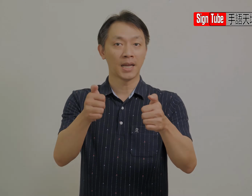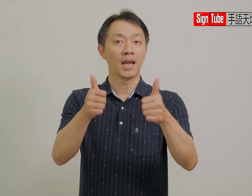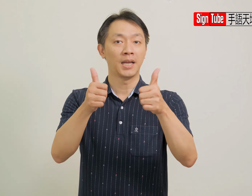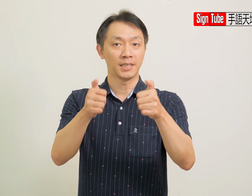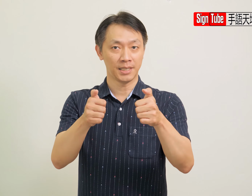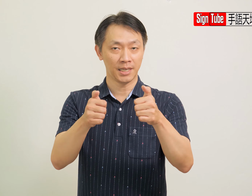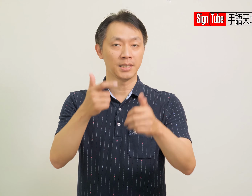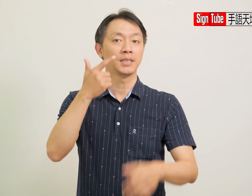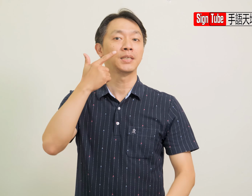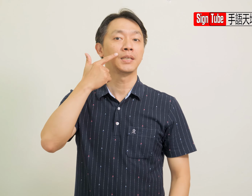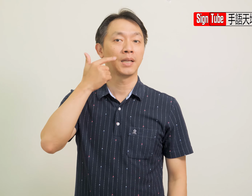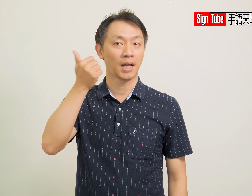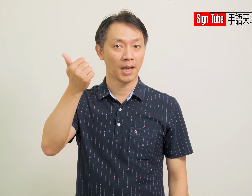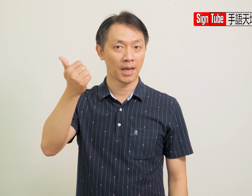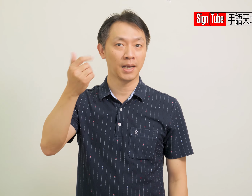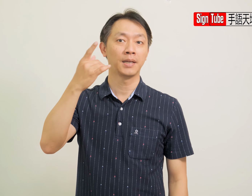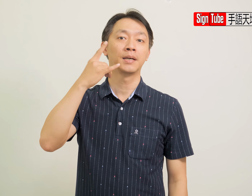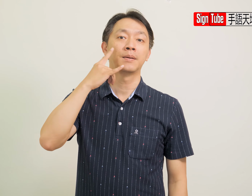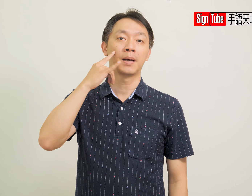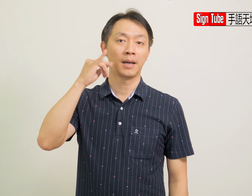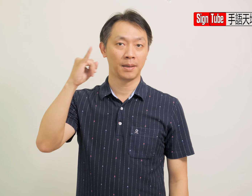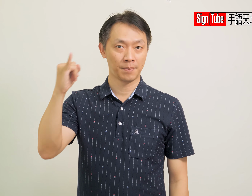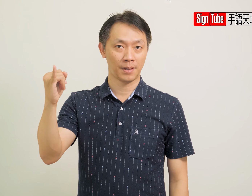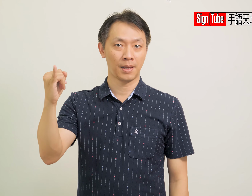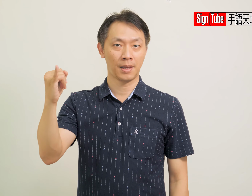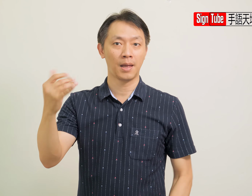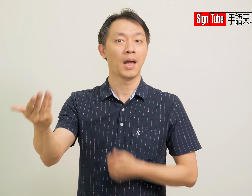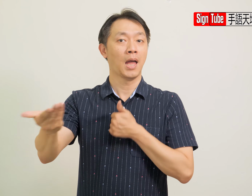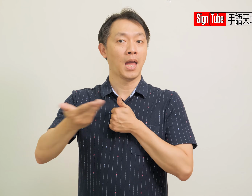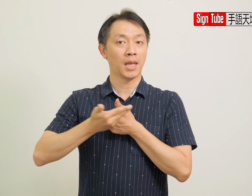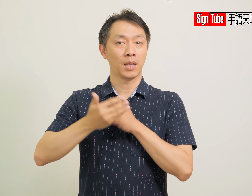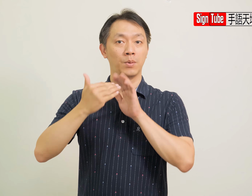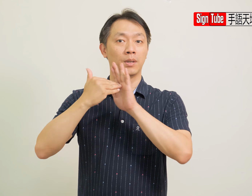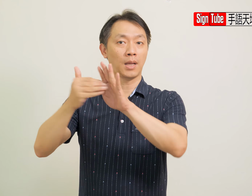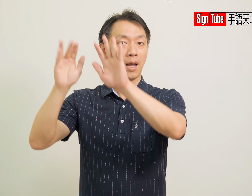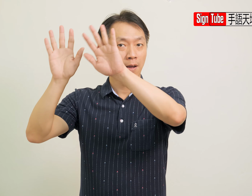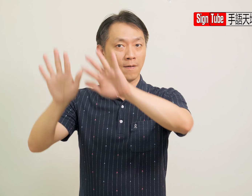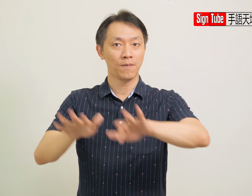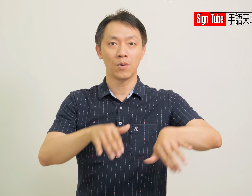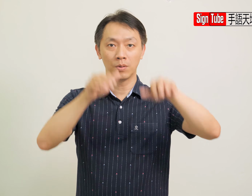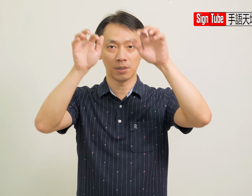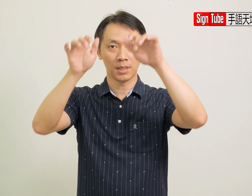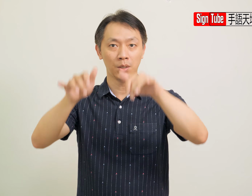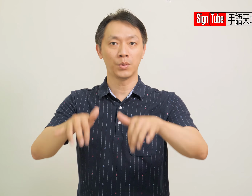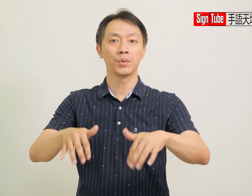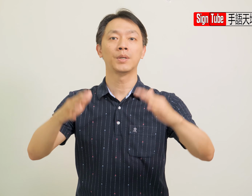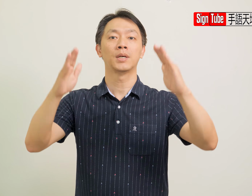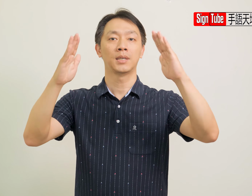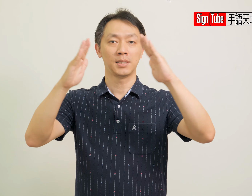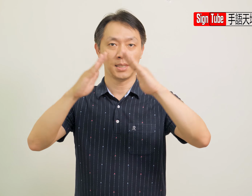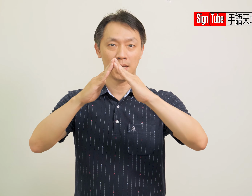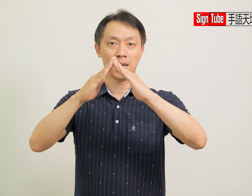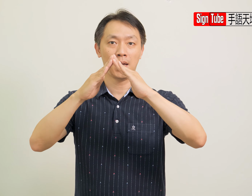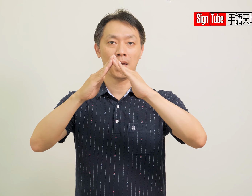感谢亲爱的爸妈，给我挡风遮雨的